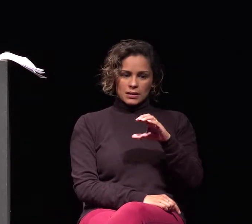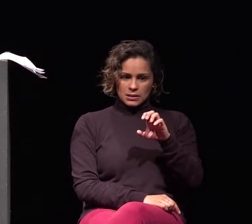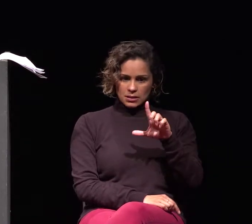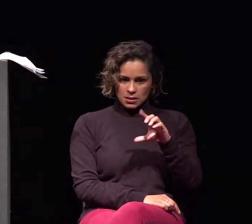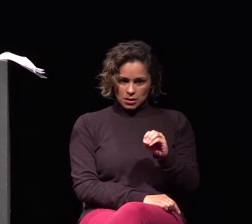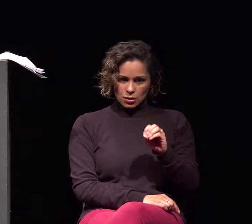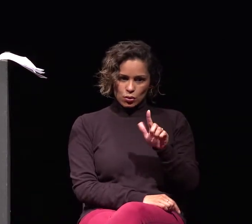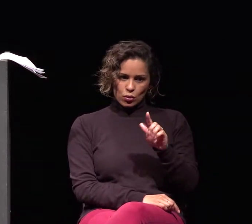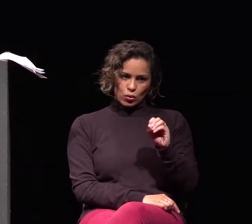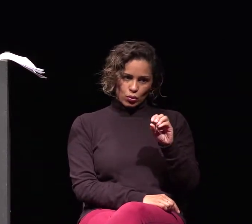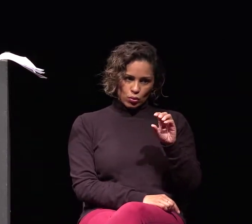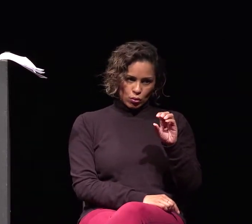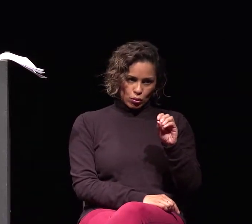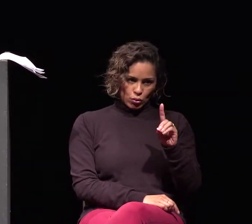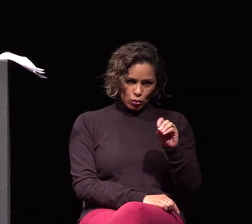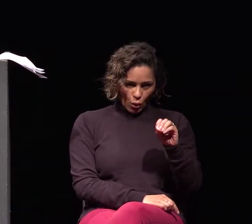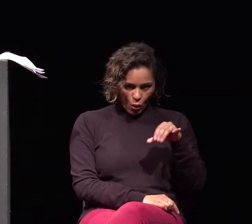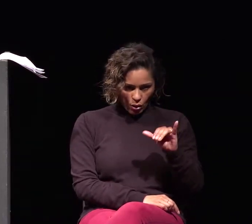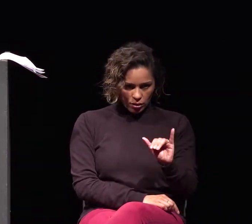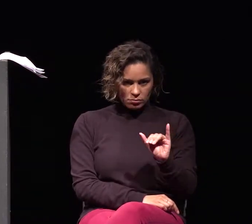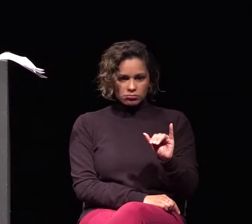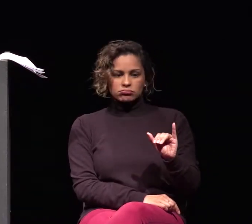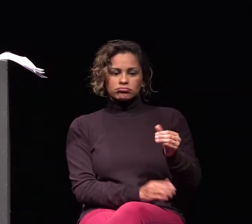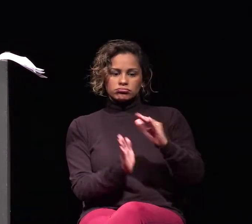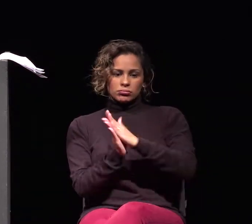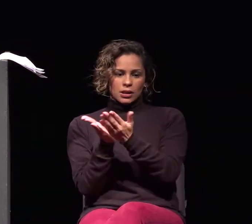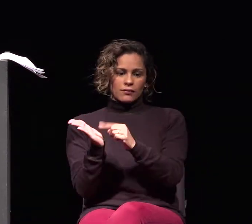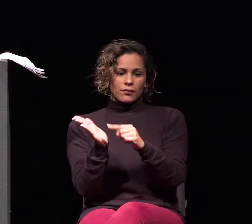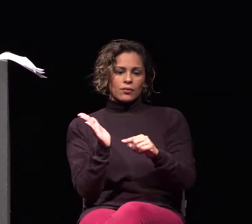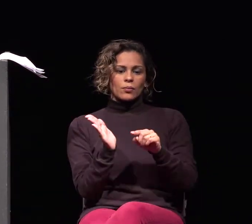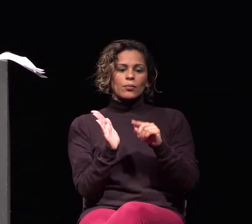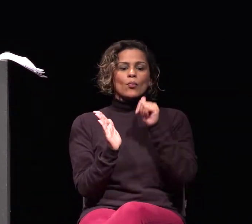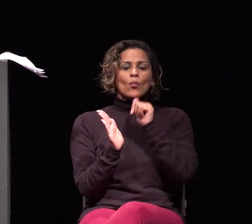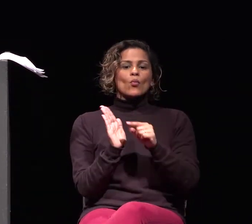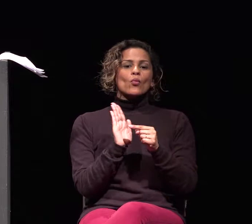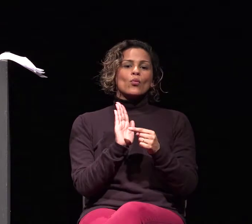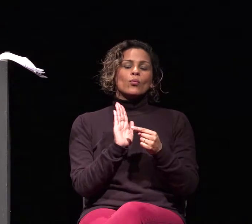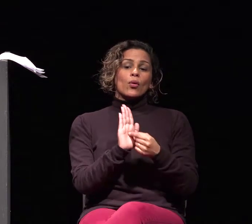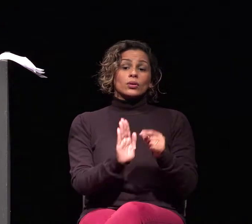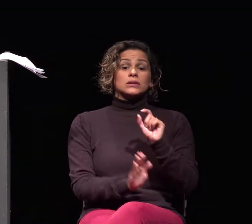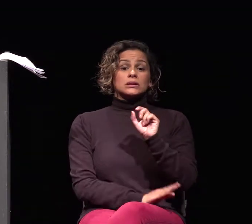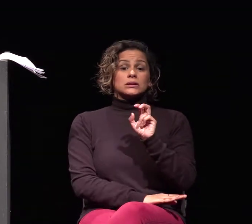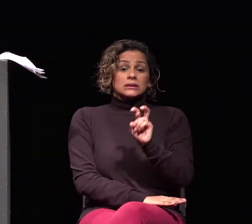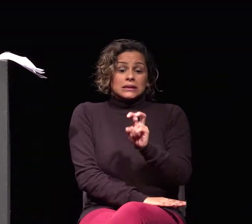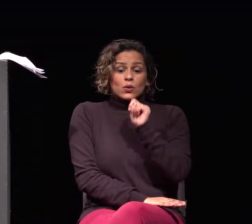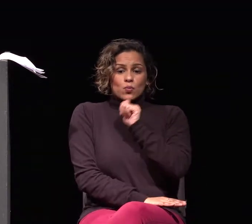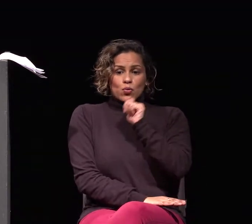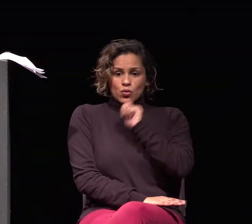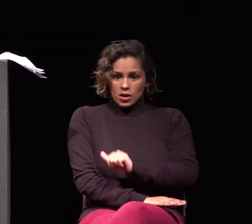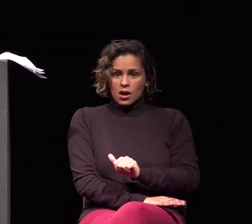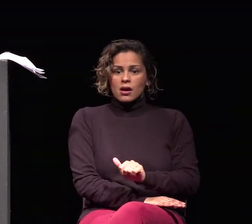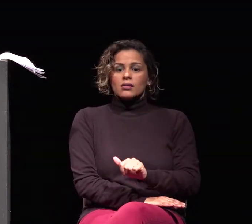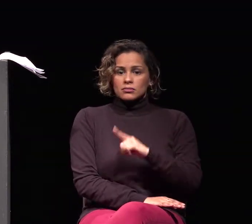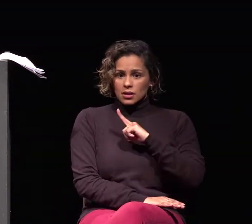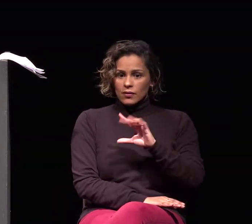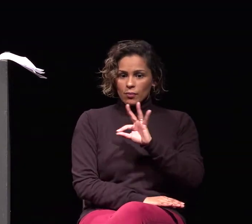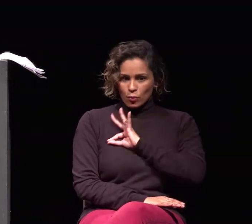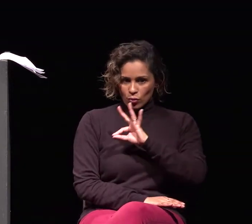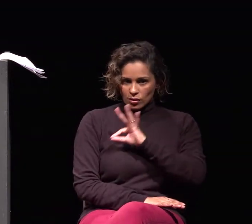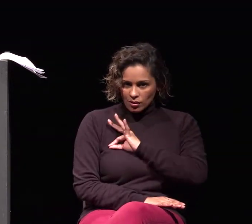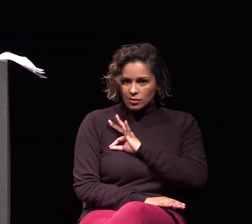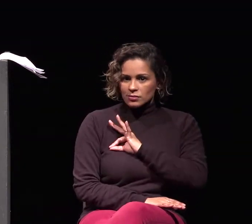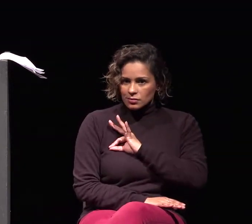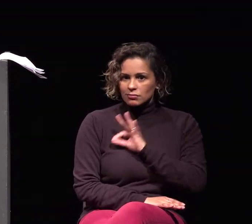policiais militares, que eram mulheres. Primeira cidade do Brasil que teve mulher na